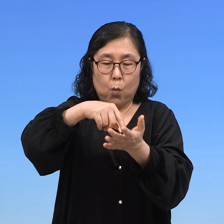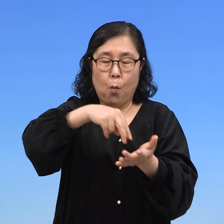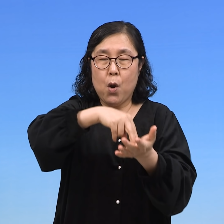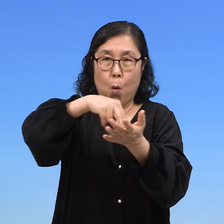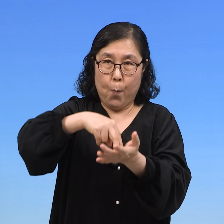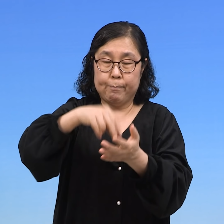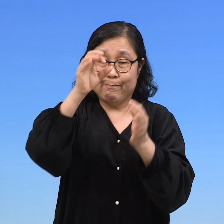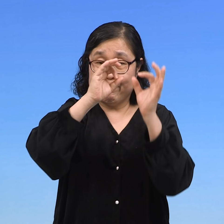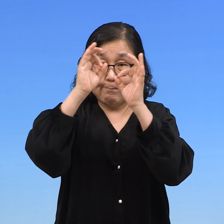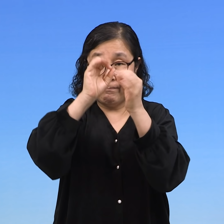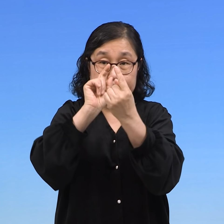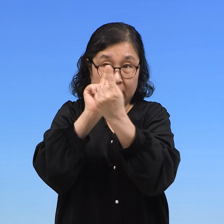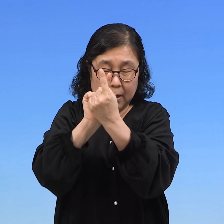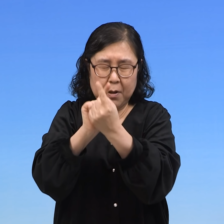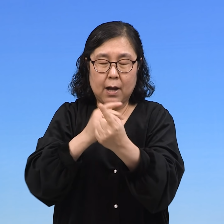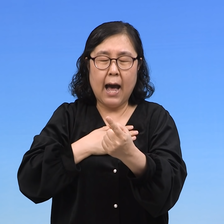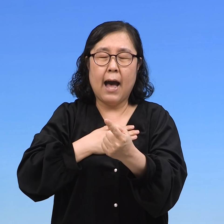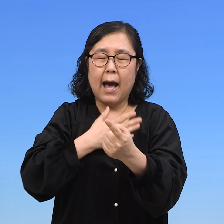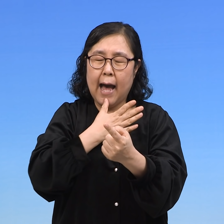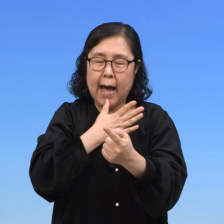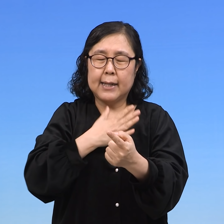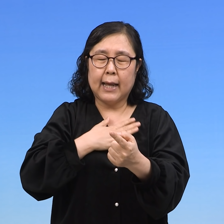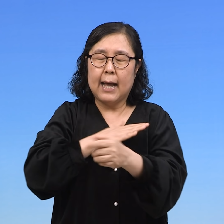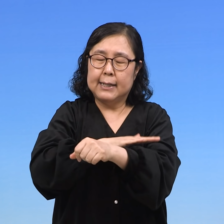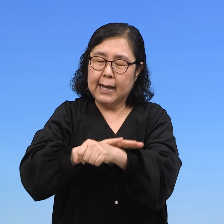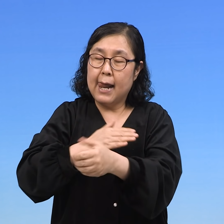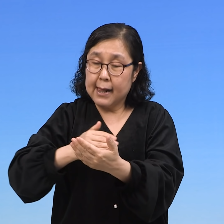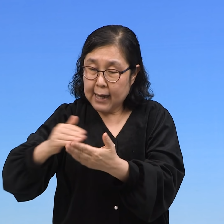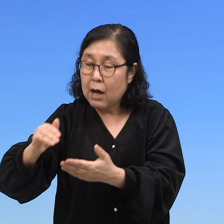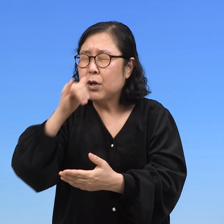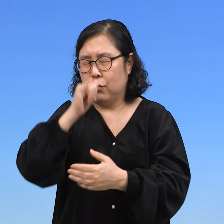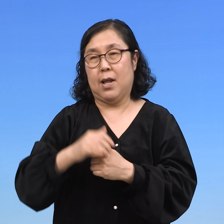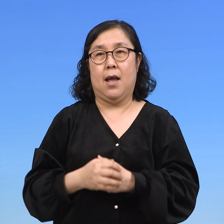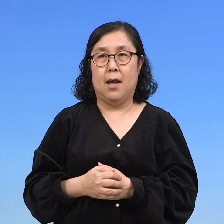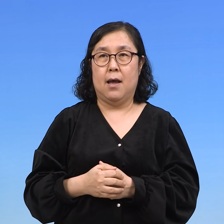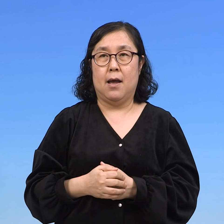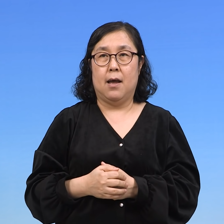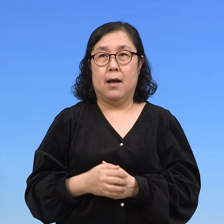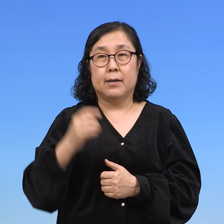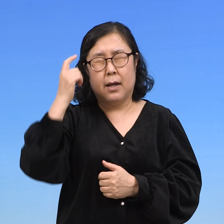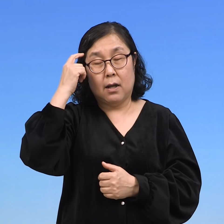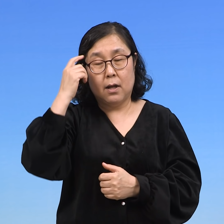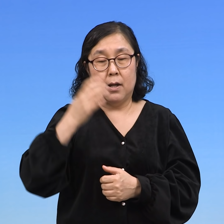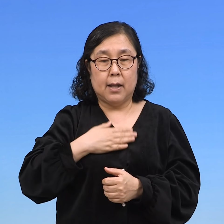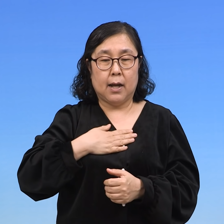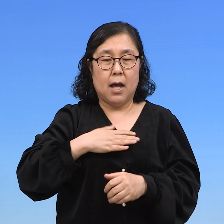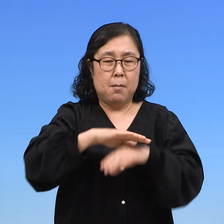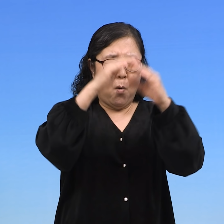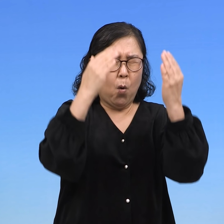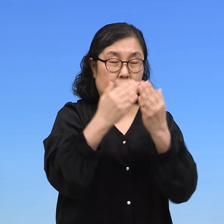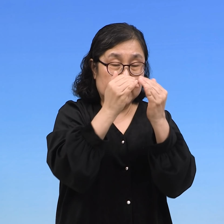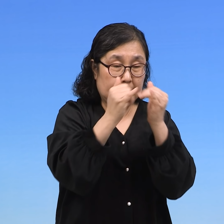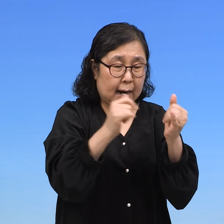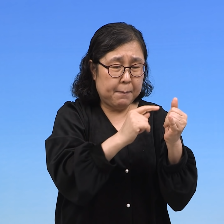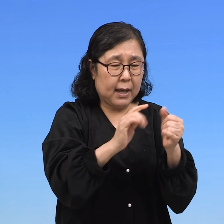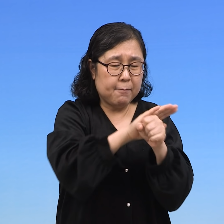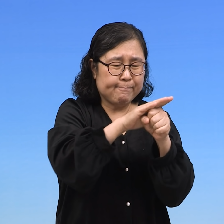찾아오면 아 이거 잘 가고 있구나 반대로 모든 사람들에게 제가 사랑을 받으려고